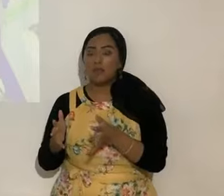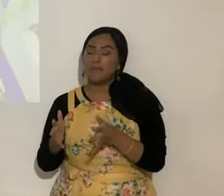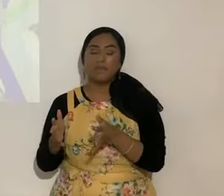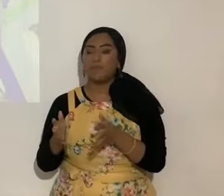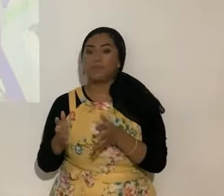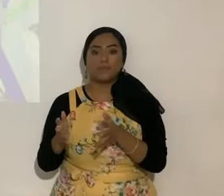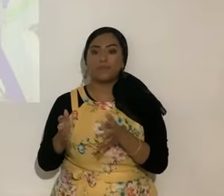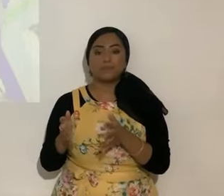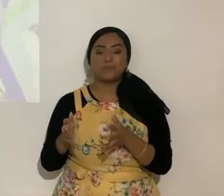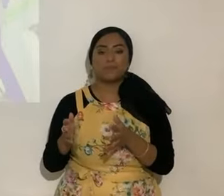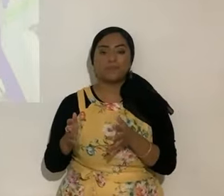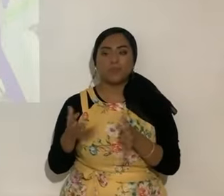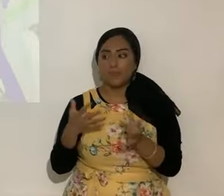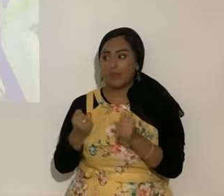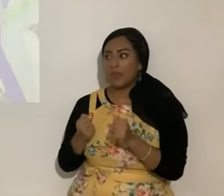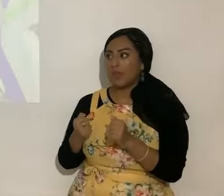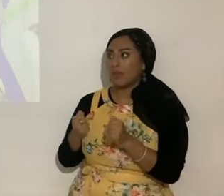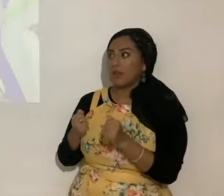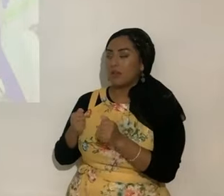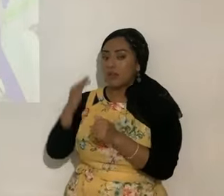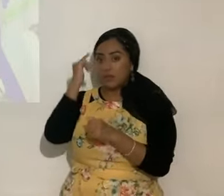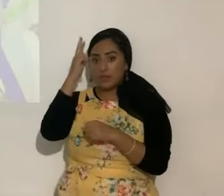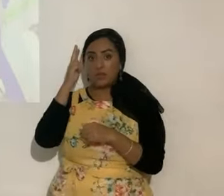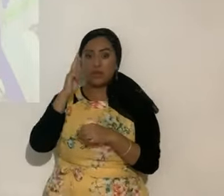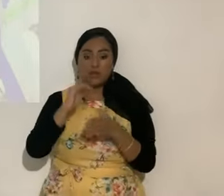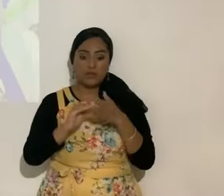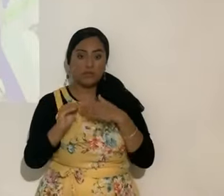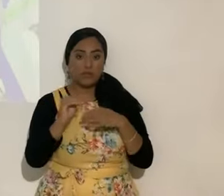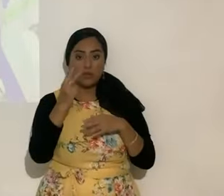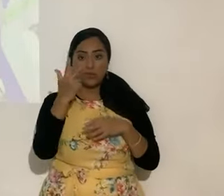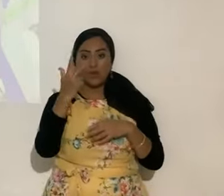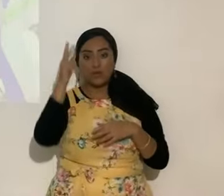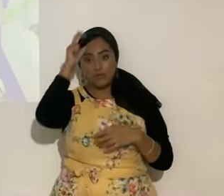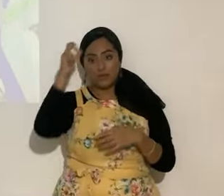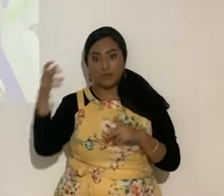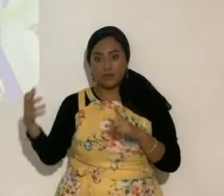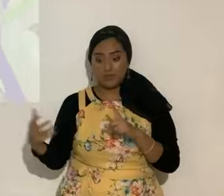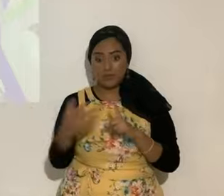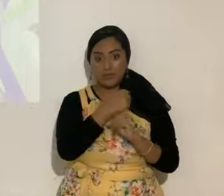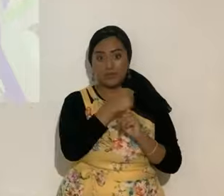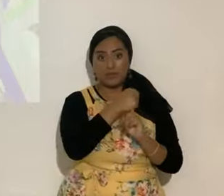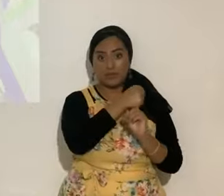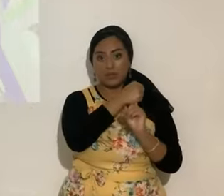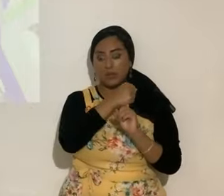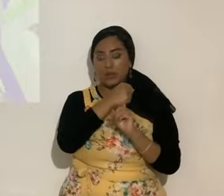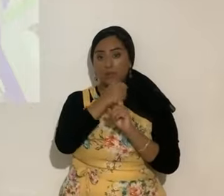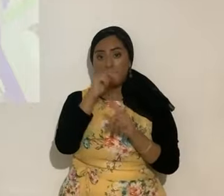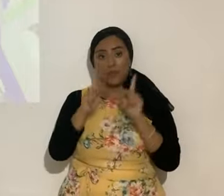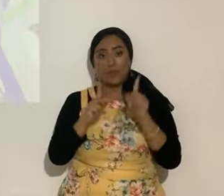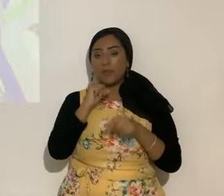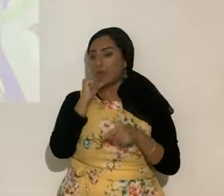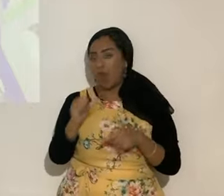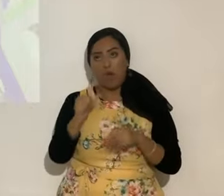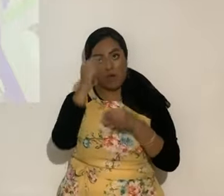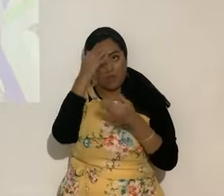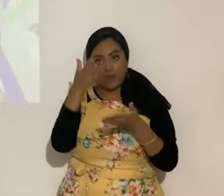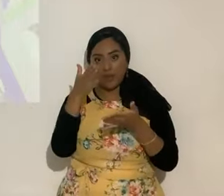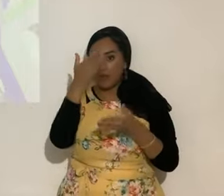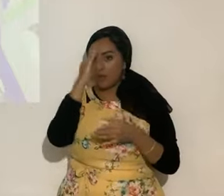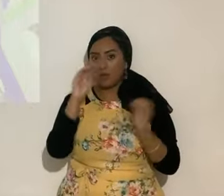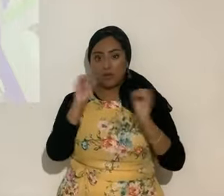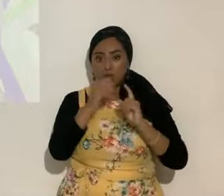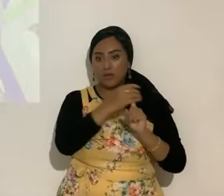no, rápido, el Eterno permite, que dos, tres demonios, vayan por las almas, que no, obedecieron al Eterno,